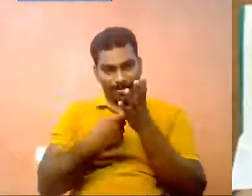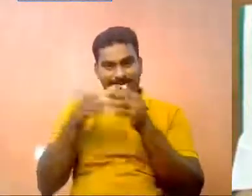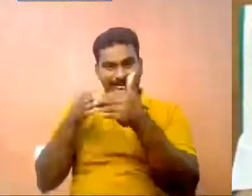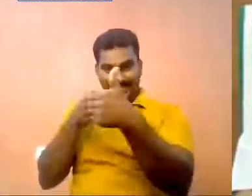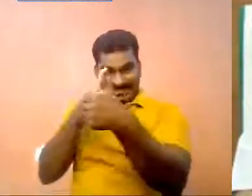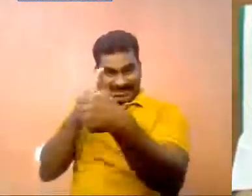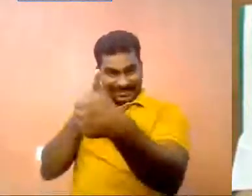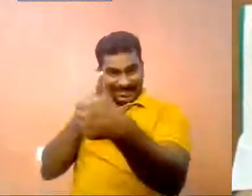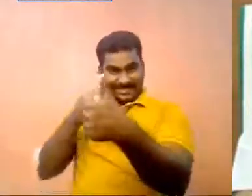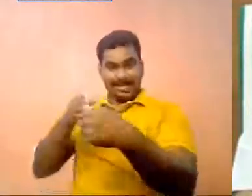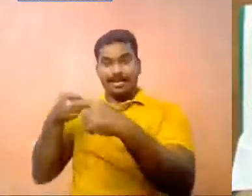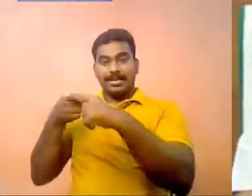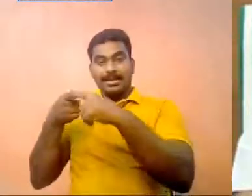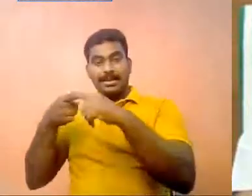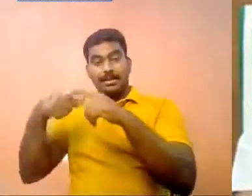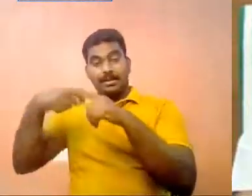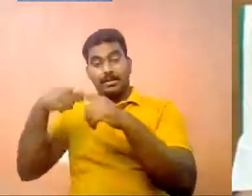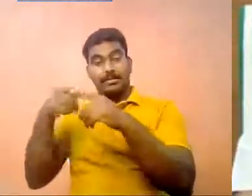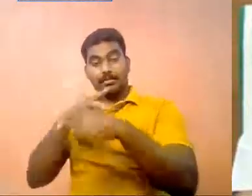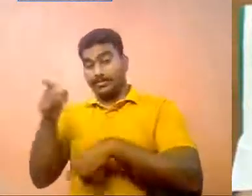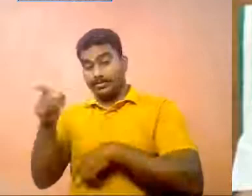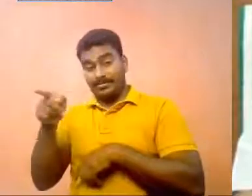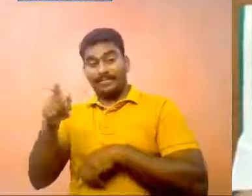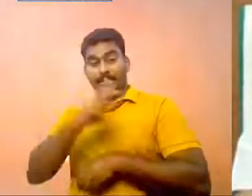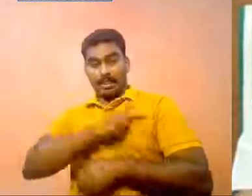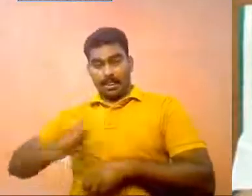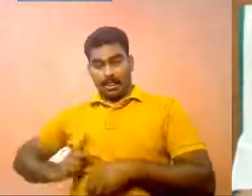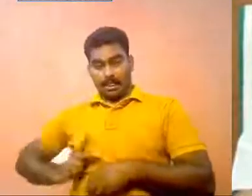വിവിധ പ്രദേശങ്ങളിലൂടെ